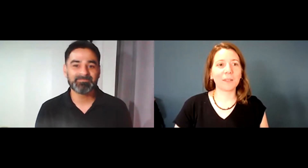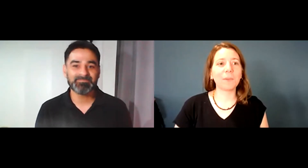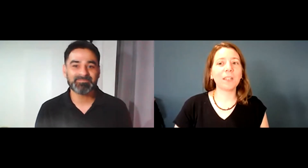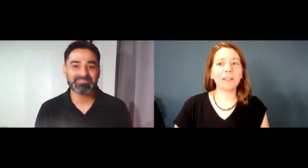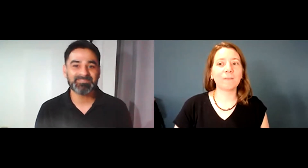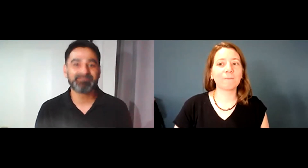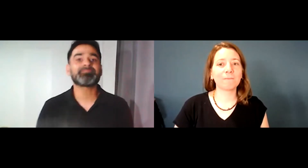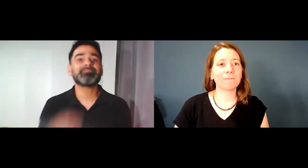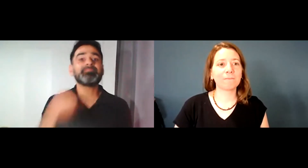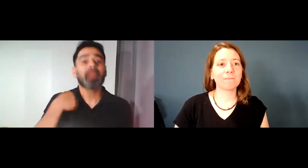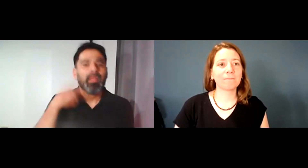vi.